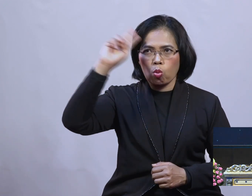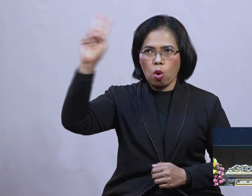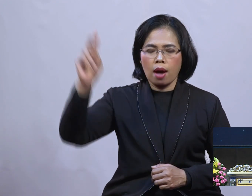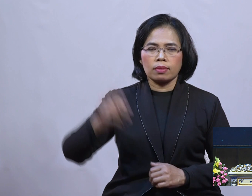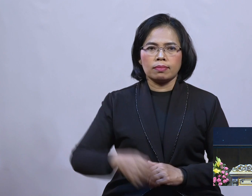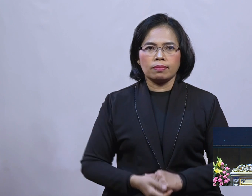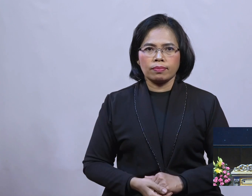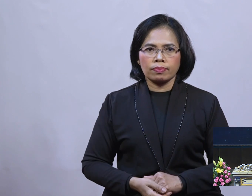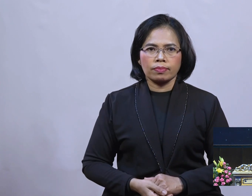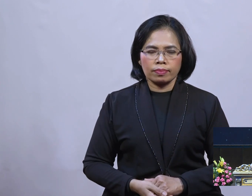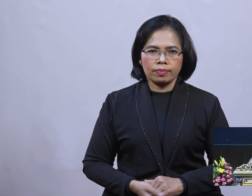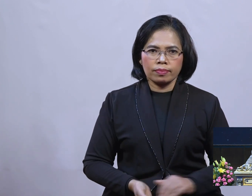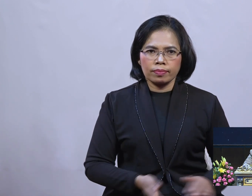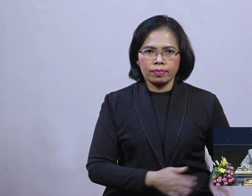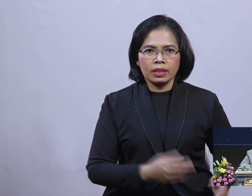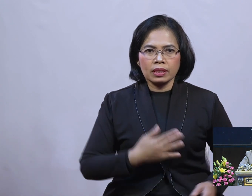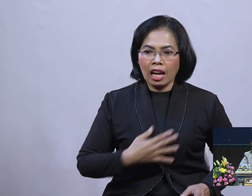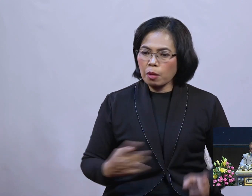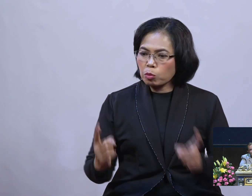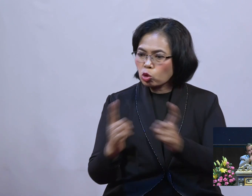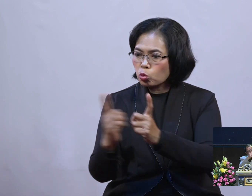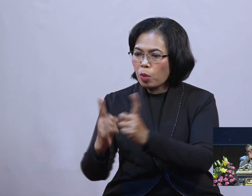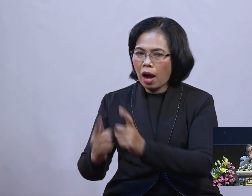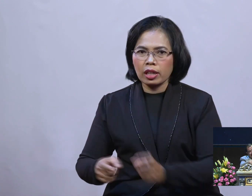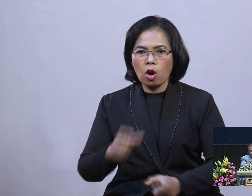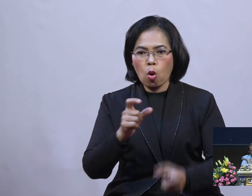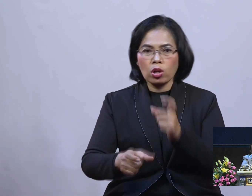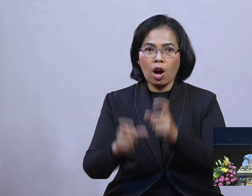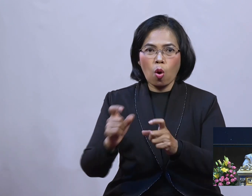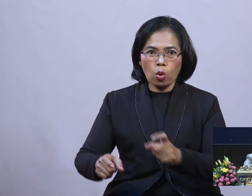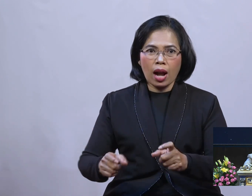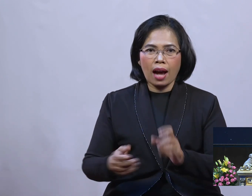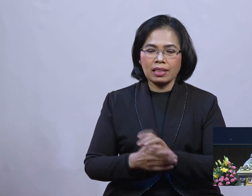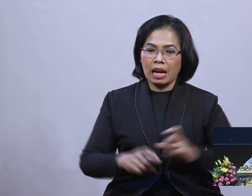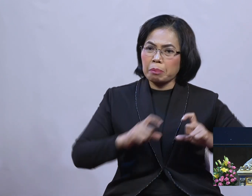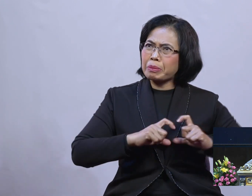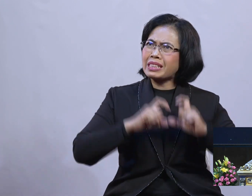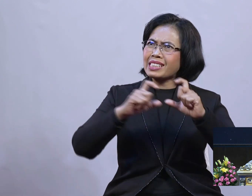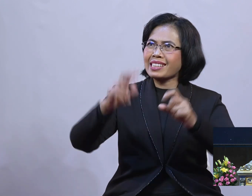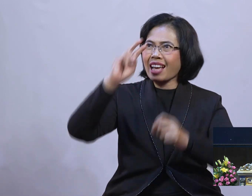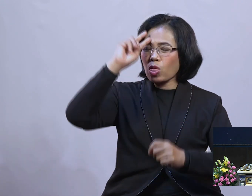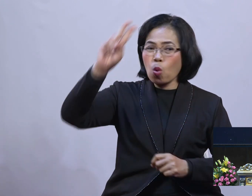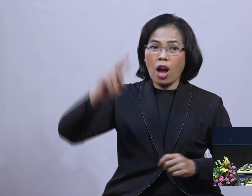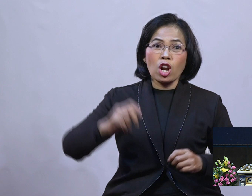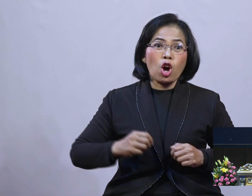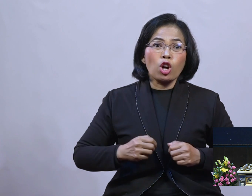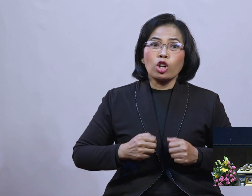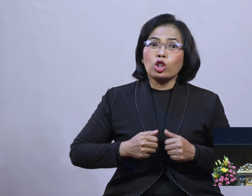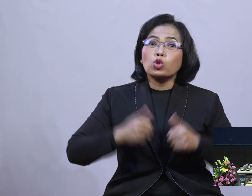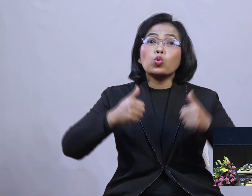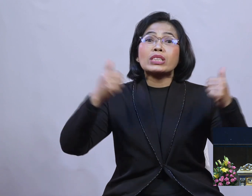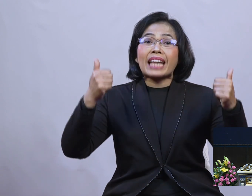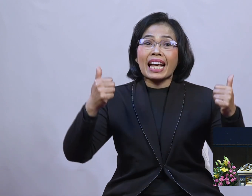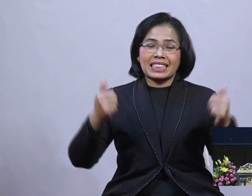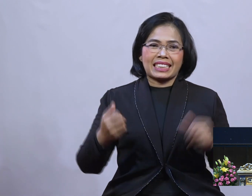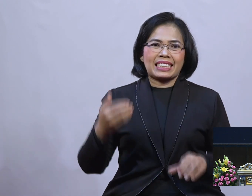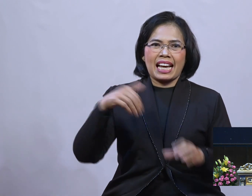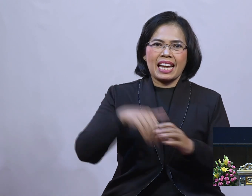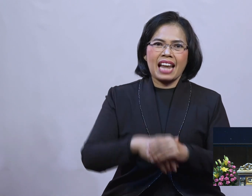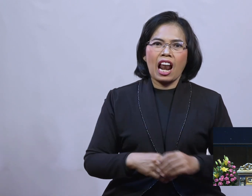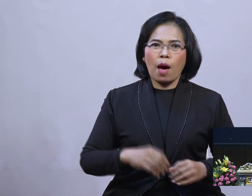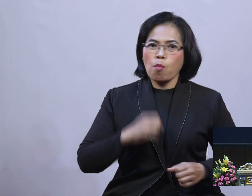di sejumlah Ii orang-orang yang mengasihi Tuhan sukses dalam usahanya di sejumlah orang-orang yang mengasihi